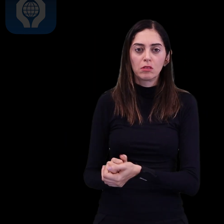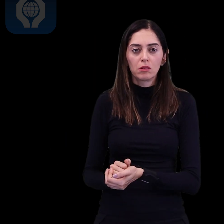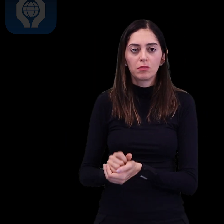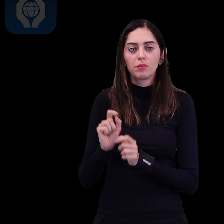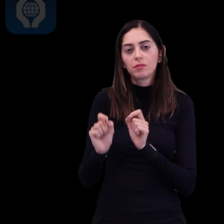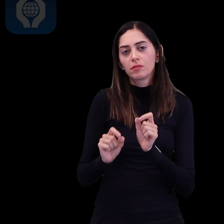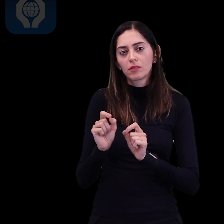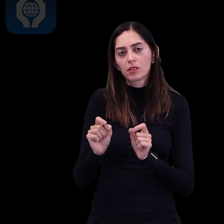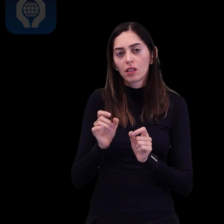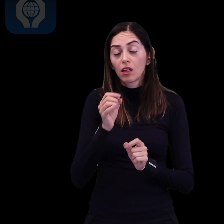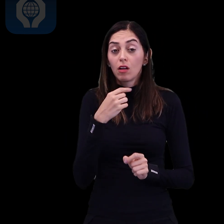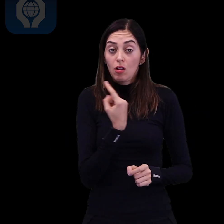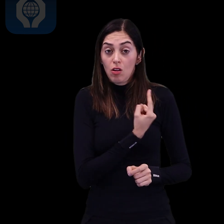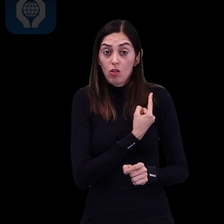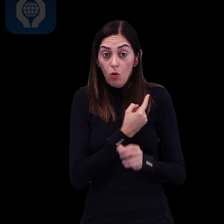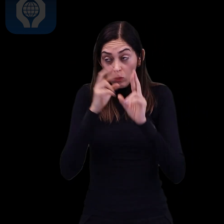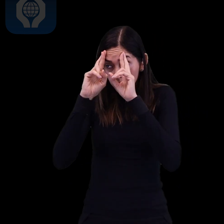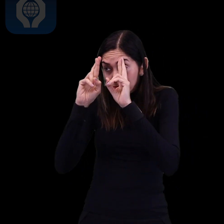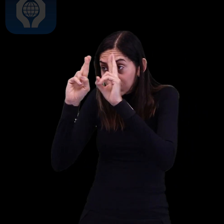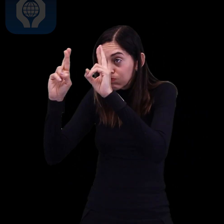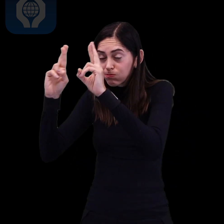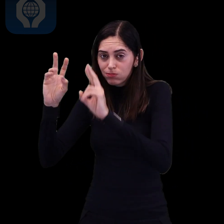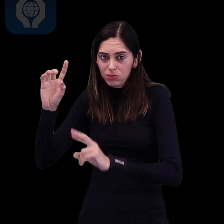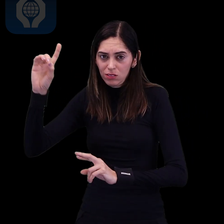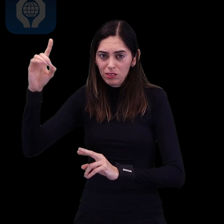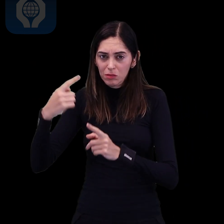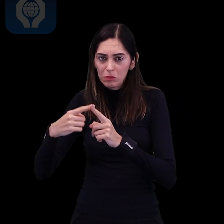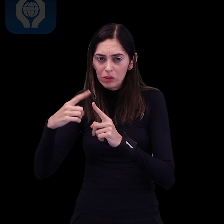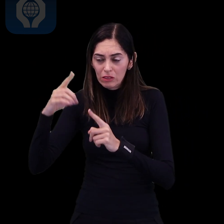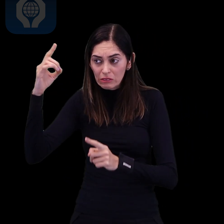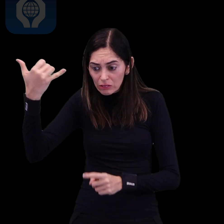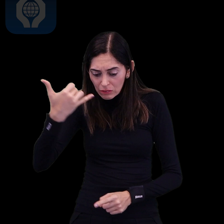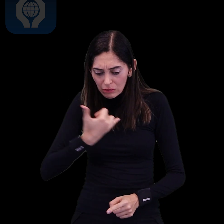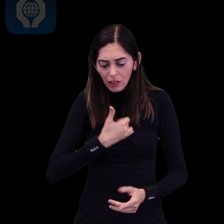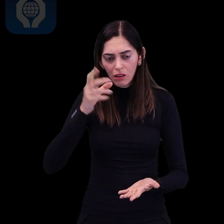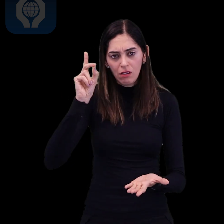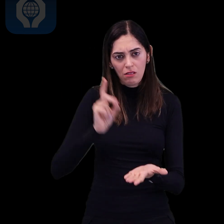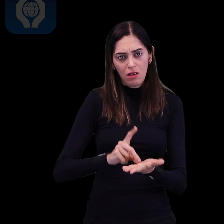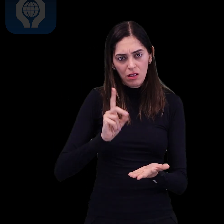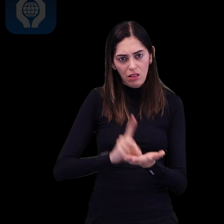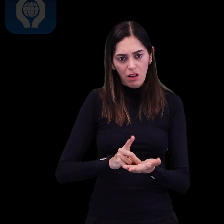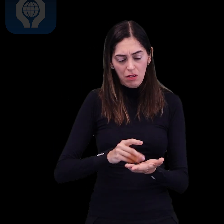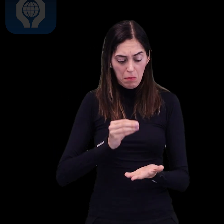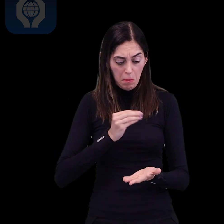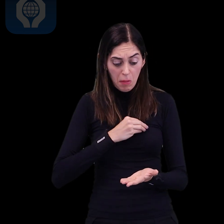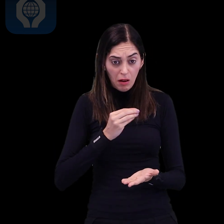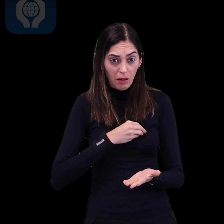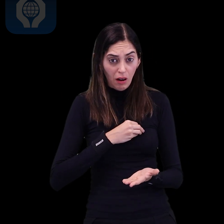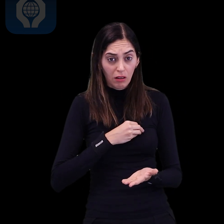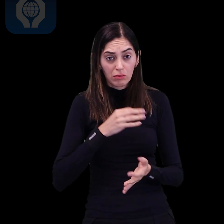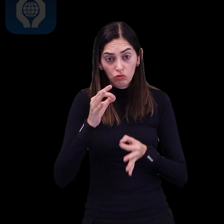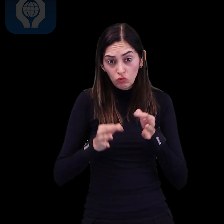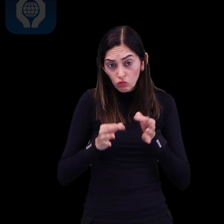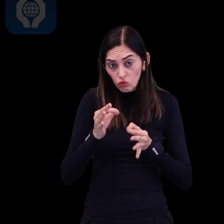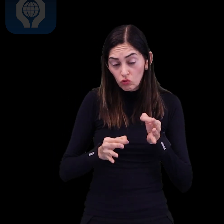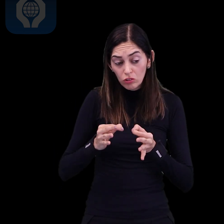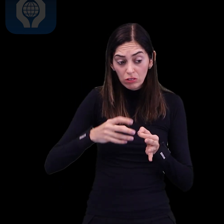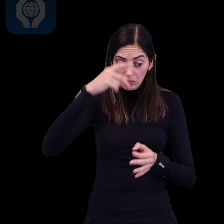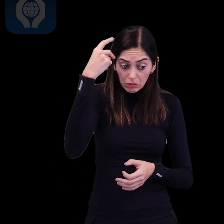mal. Nós tememos a Deus porque sabemos que Ele nos tem falado a verdade sobre o pecado e sobre a sua